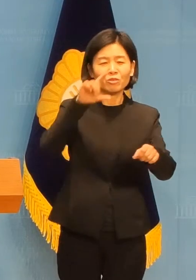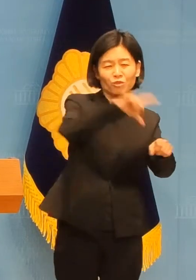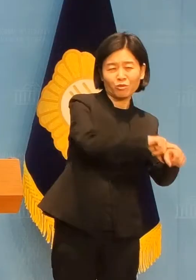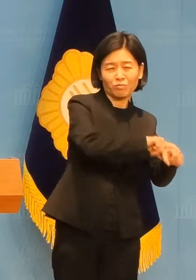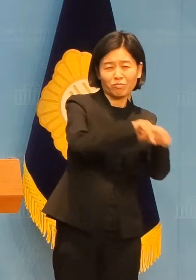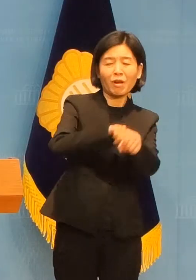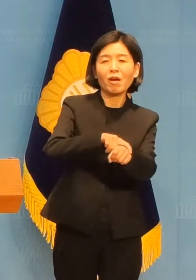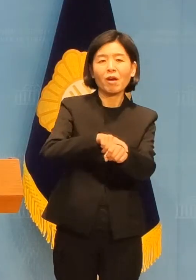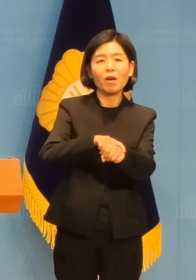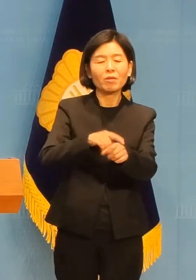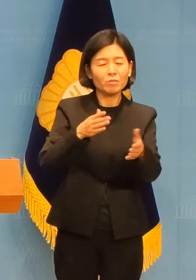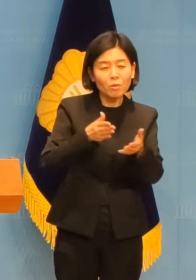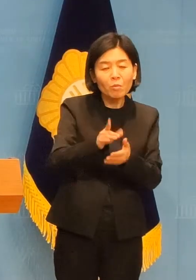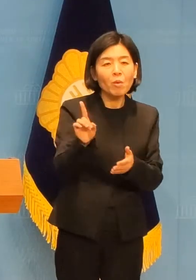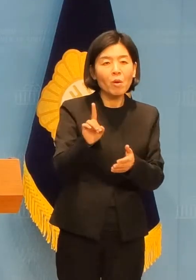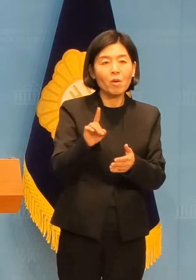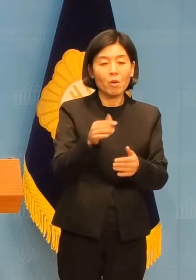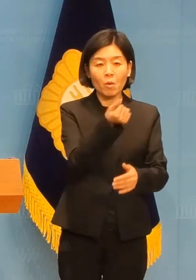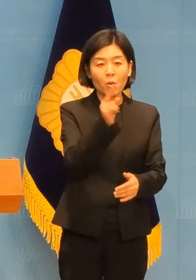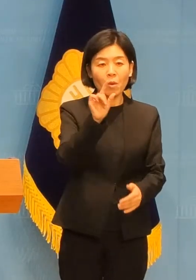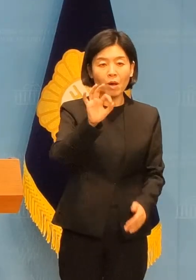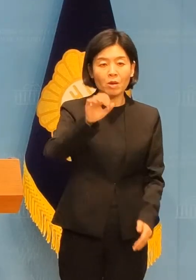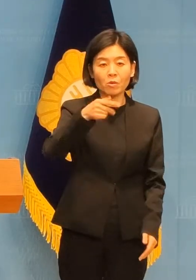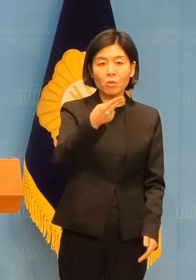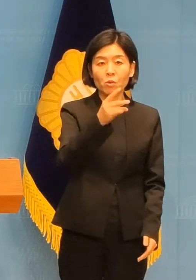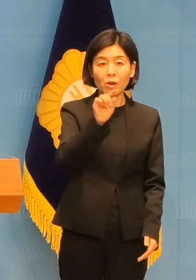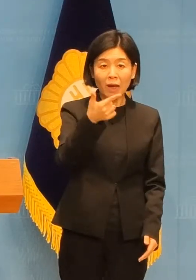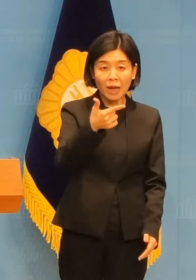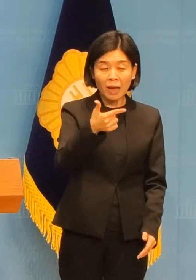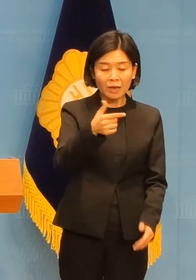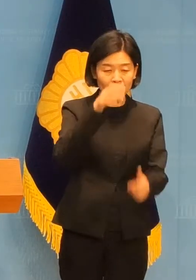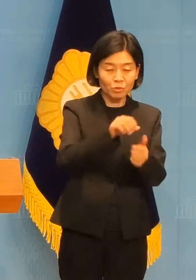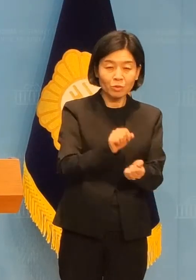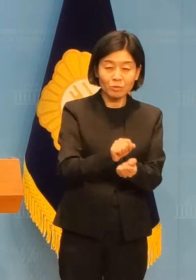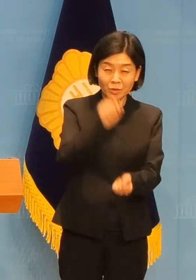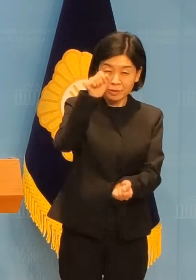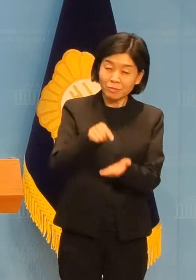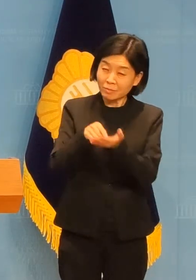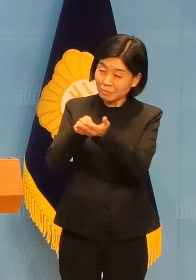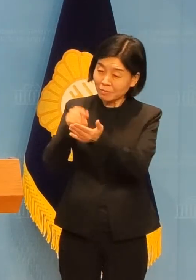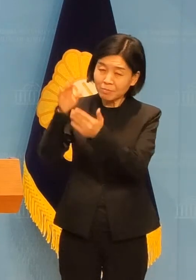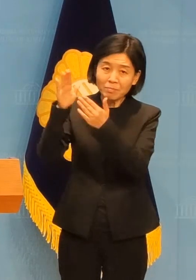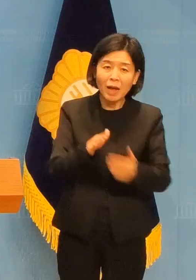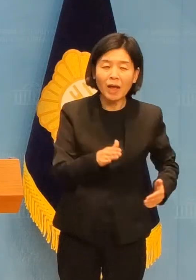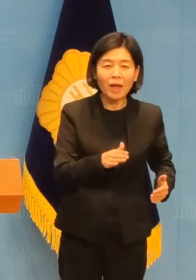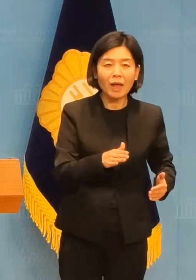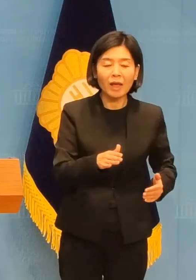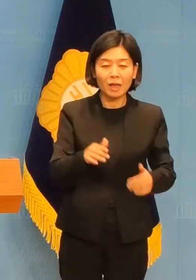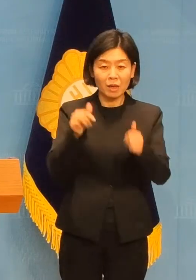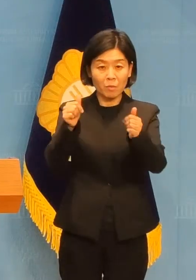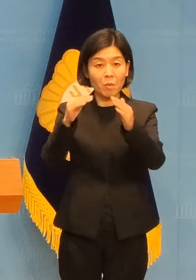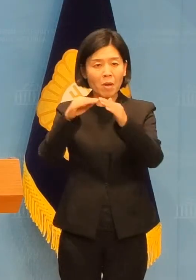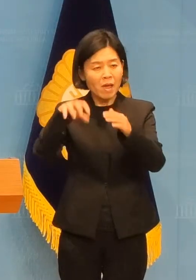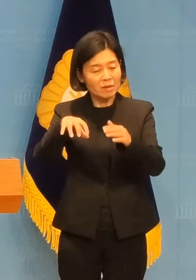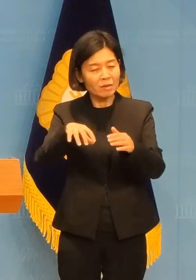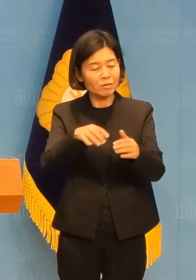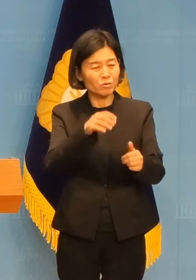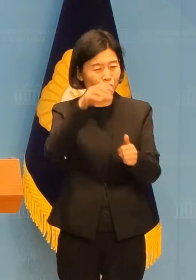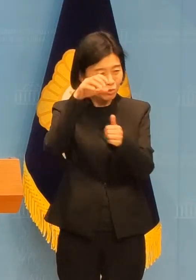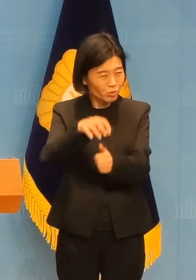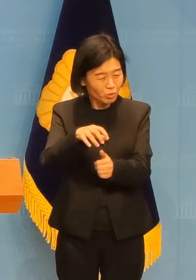대한 구속영장이 기각됐습니다. 법원에서 구속 필요성이 부족하다고 판단했기